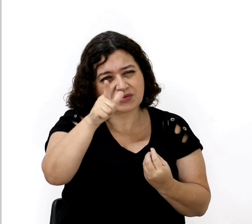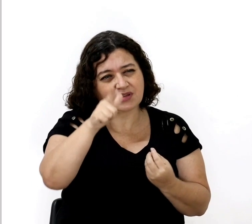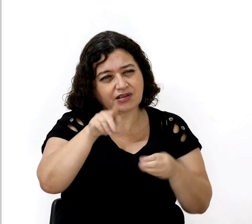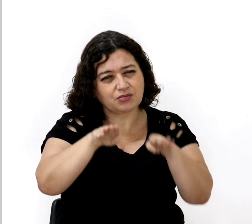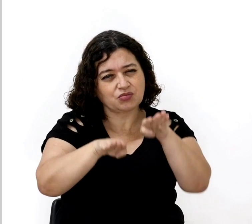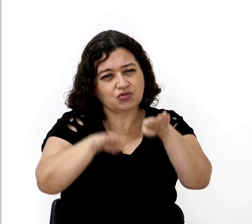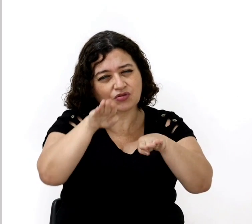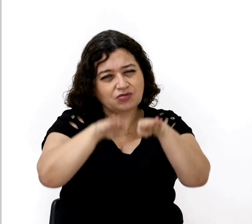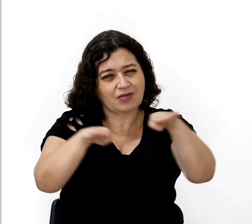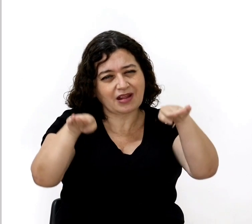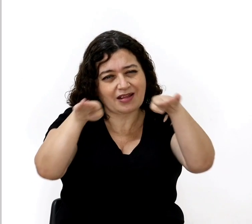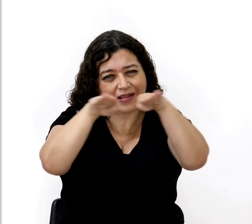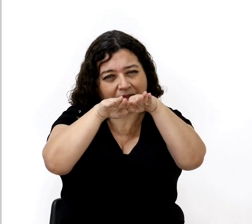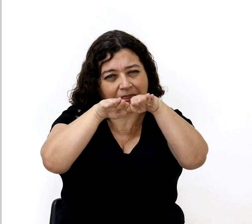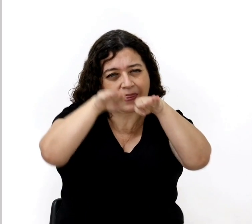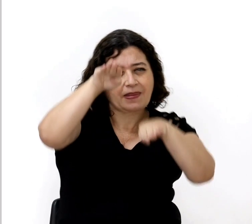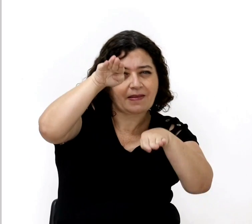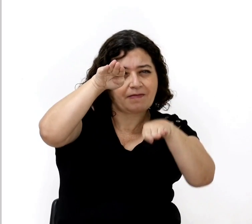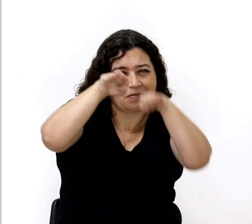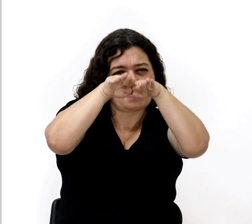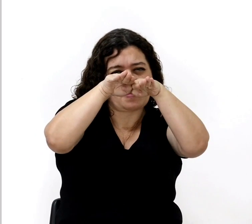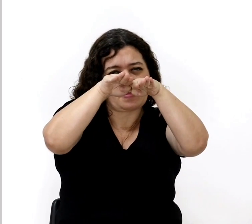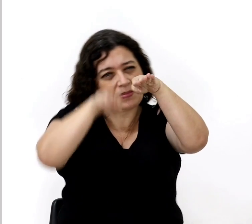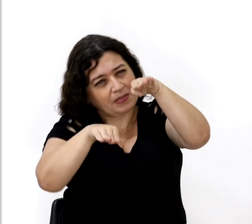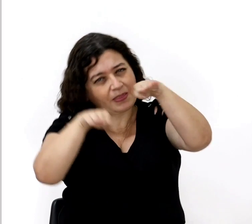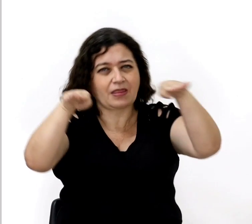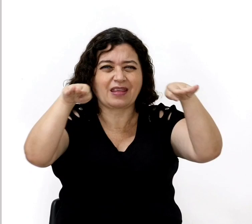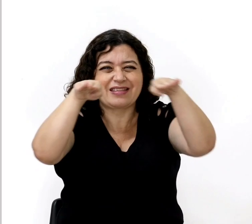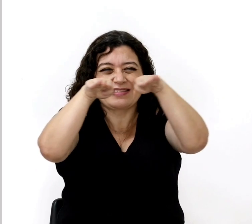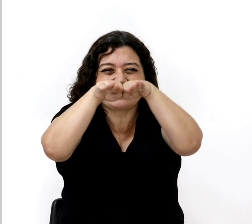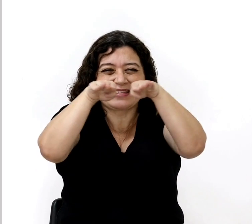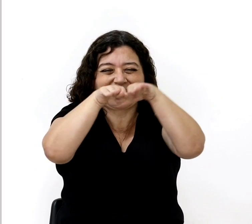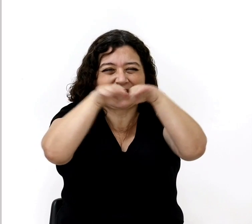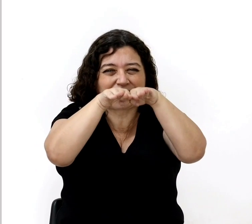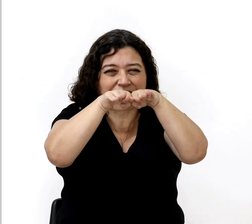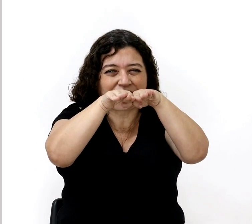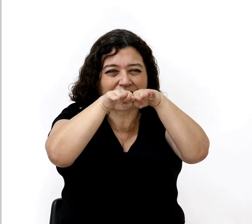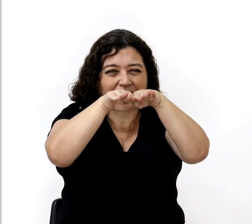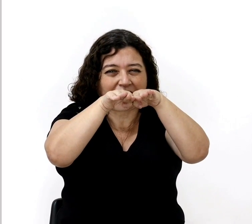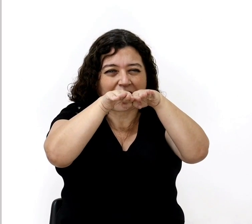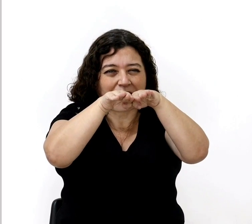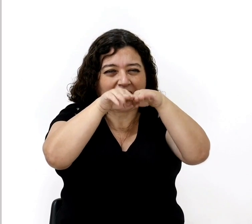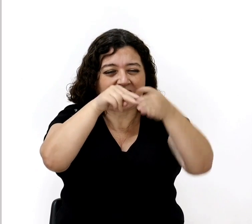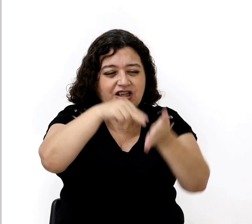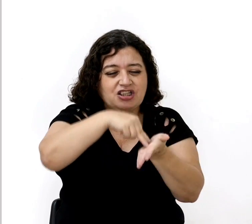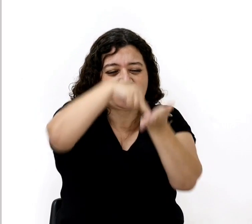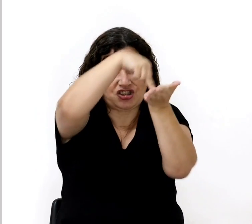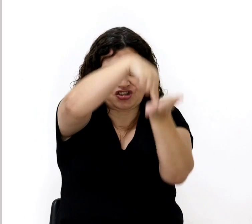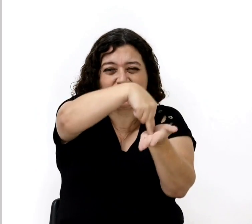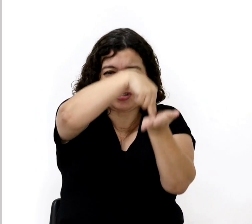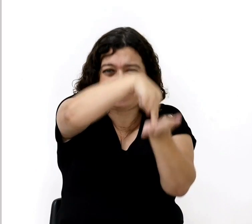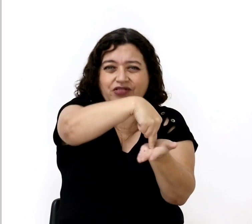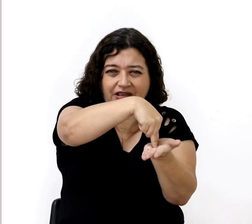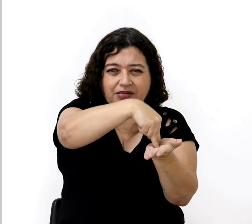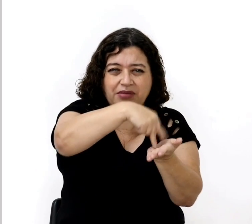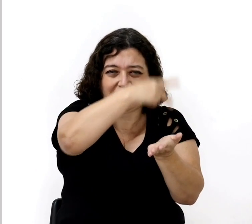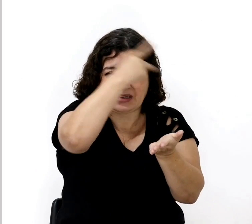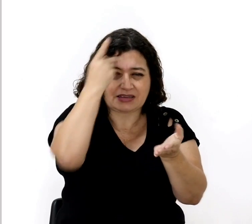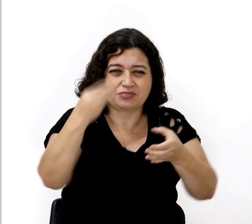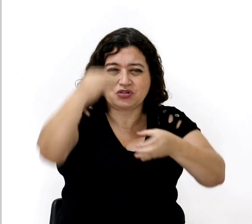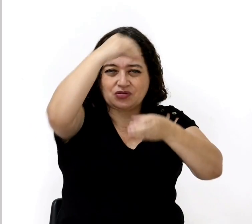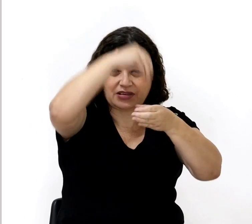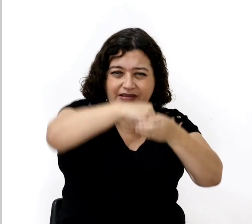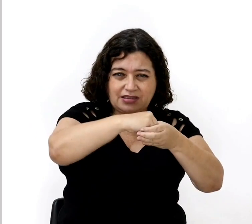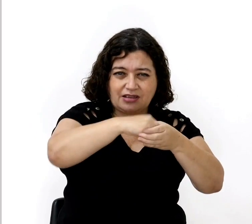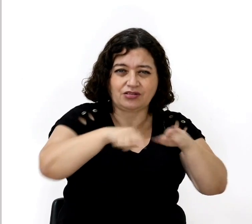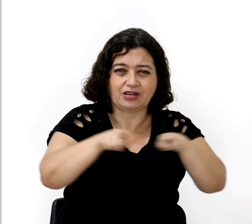equilíbrio entre aparelhar, né, edificar os que estão do lado de dentro, sim, e ao mesmo tempo evangelizar os que